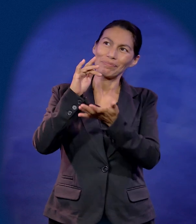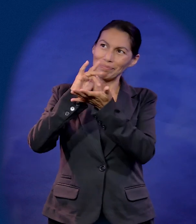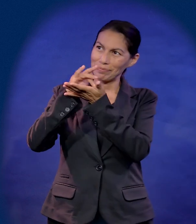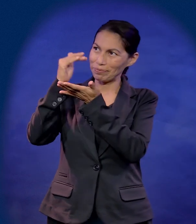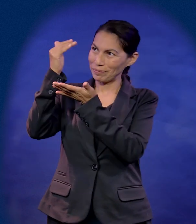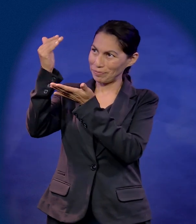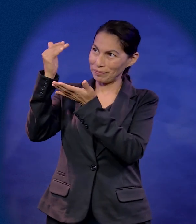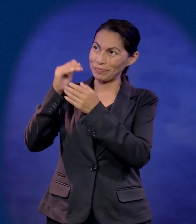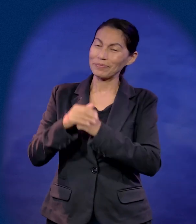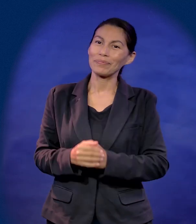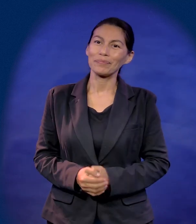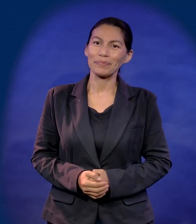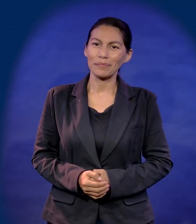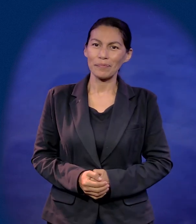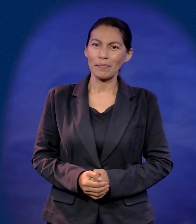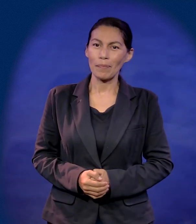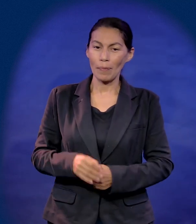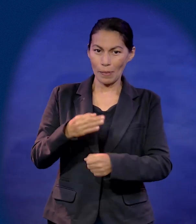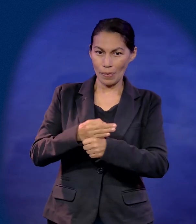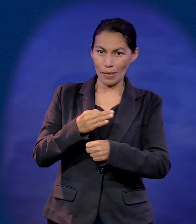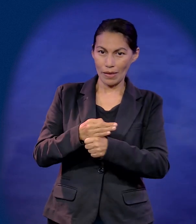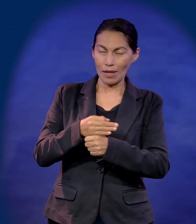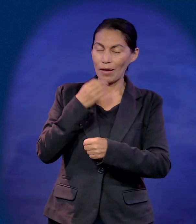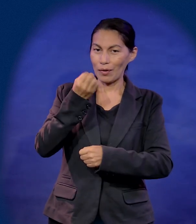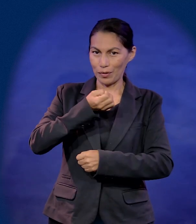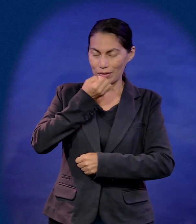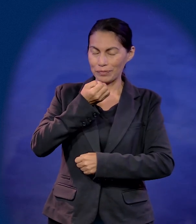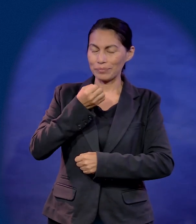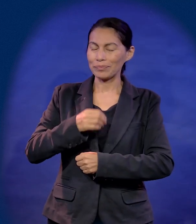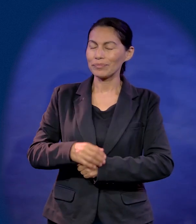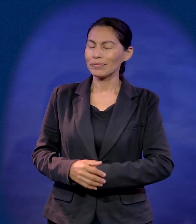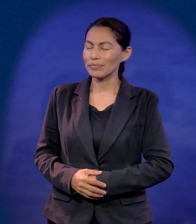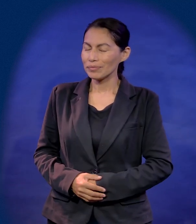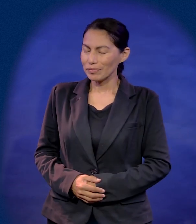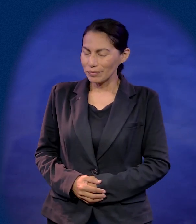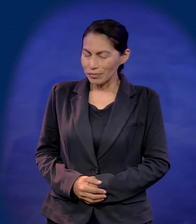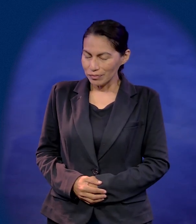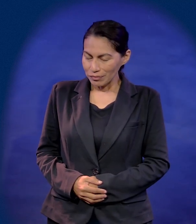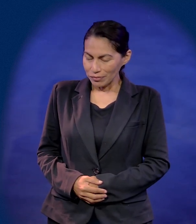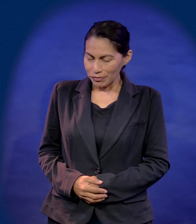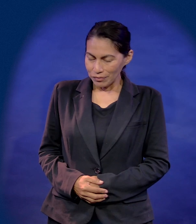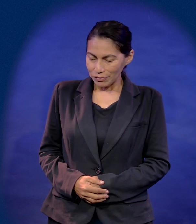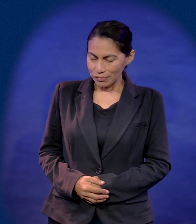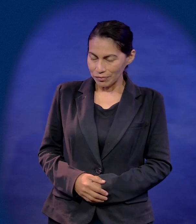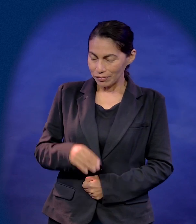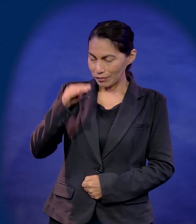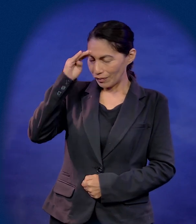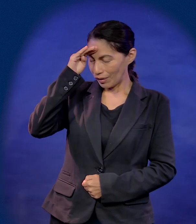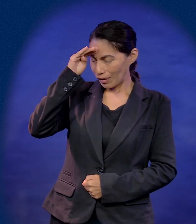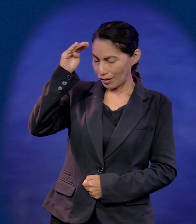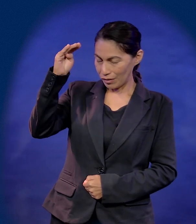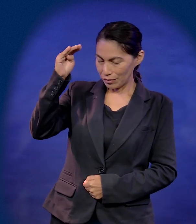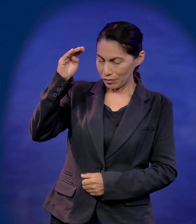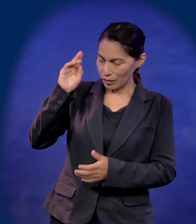Y agradezco a Dios por eso. Vamos a orar esta mañana. Señor,